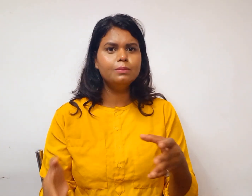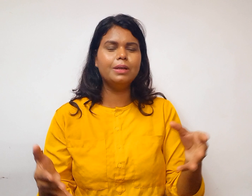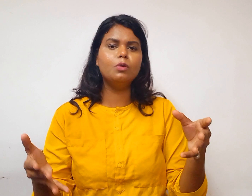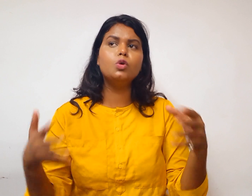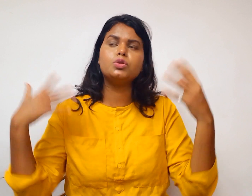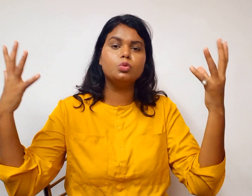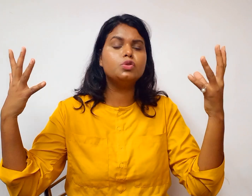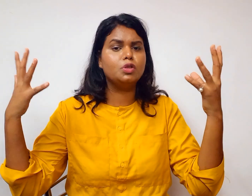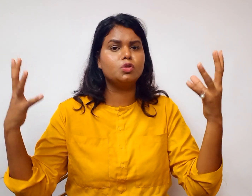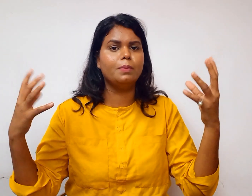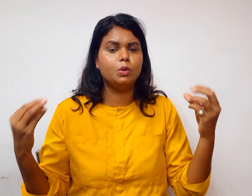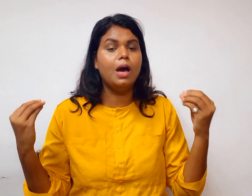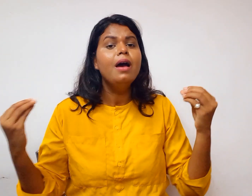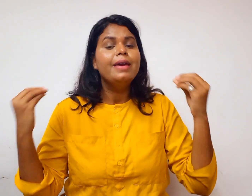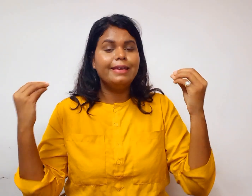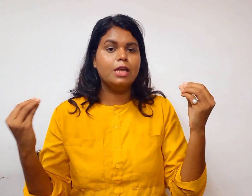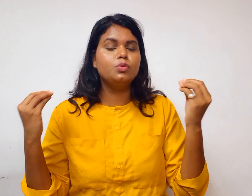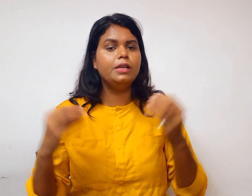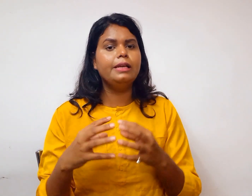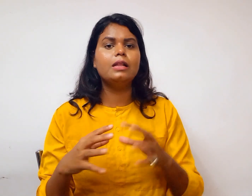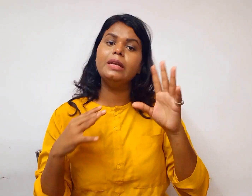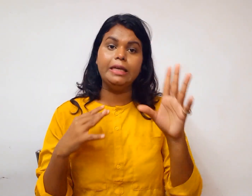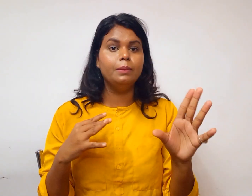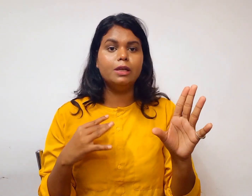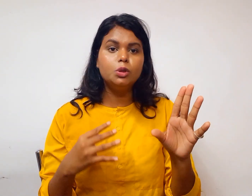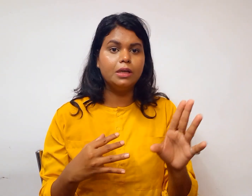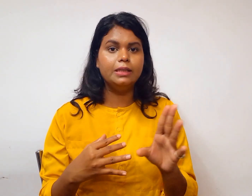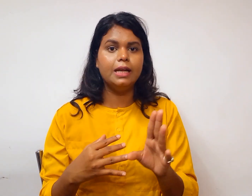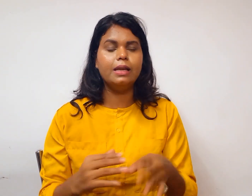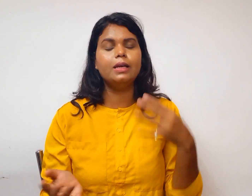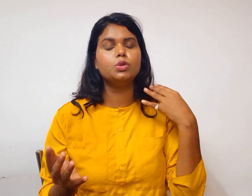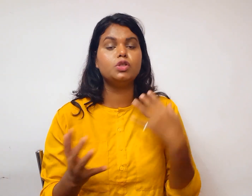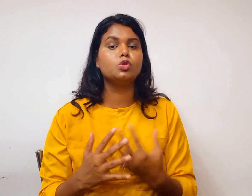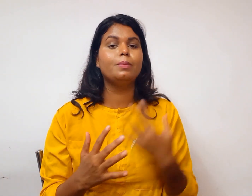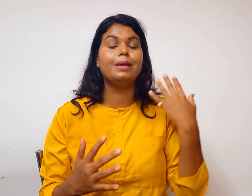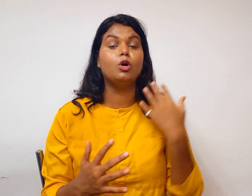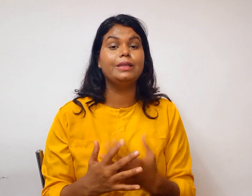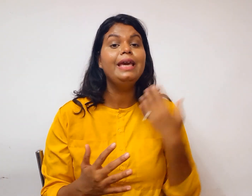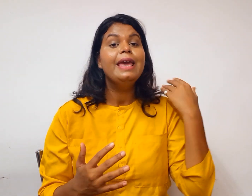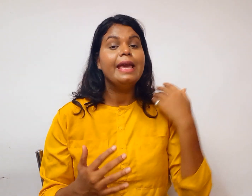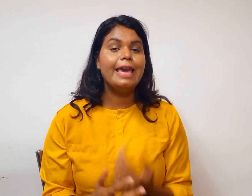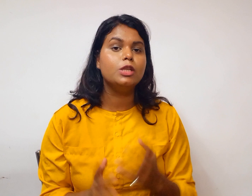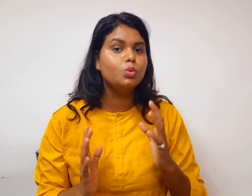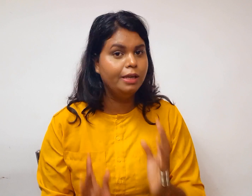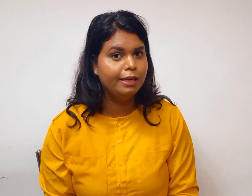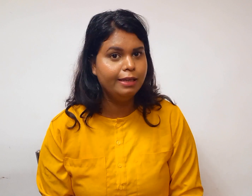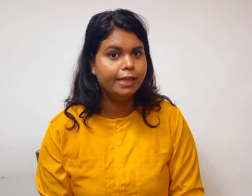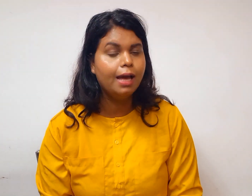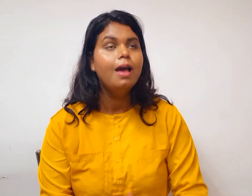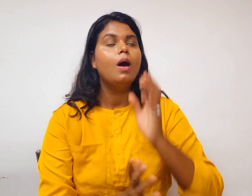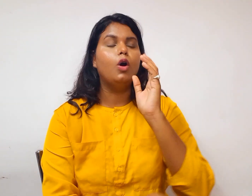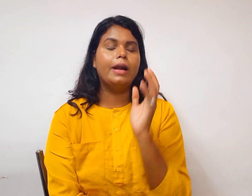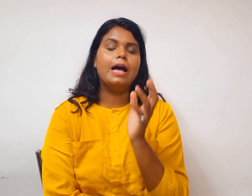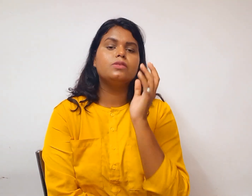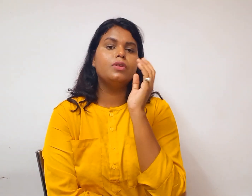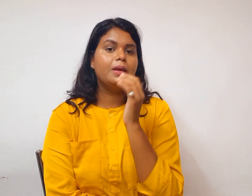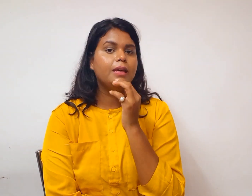मतलब वो उस चीज़ को मैंने थोड़ा कैजुअली लिया था, मैंने ईमेल तो कर दिया था लेकिन उस चीज़ को मैंने बहुत ही कैजुअली ले लिया था। और आज फिर मैंने